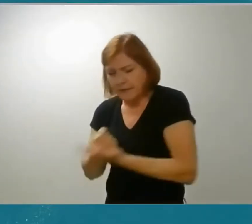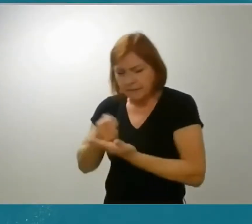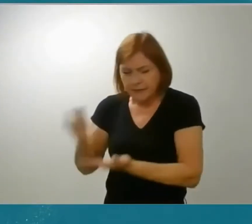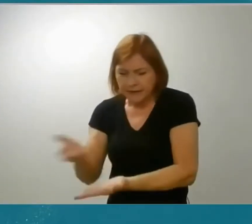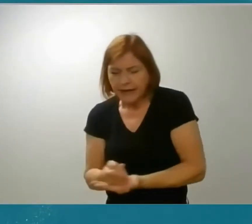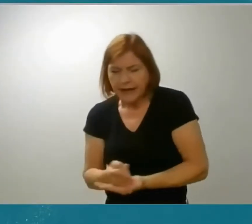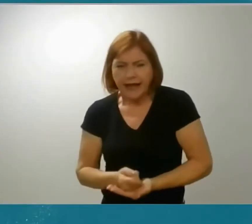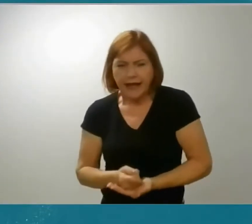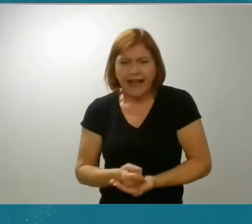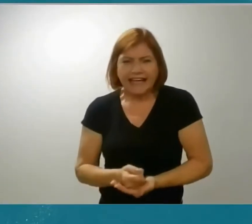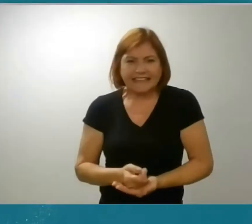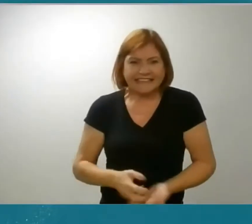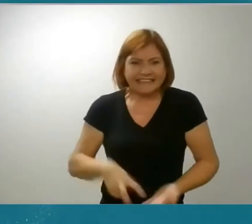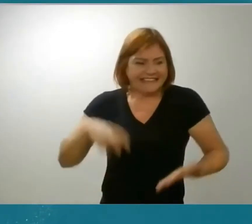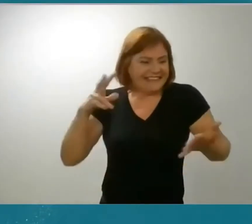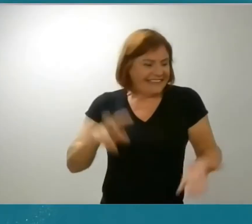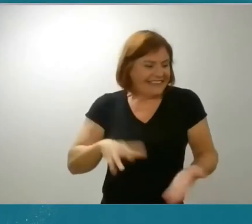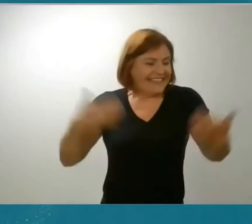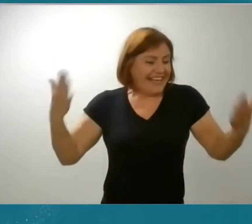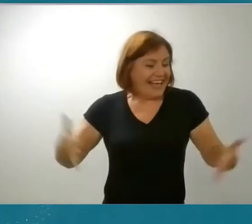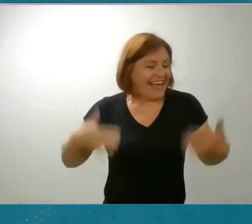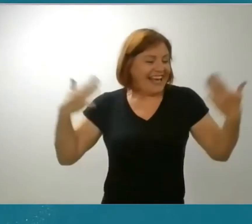Tlaxcala. Tlaxcala.